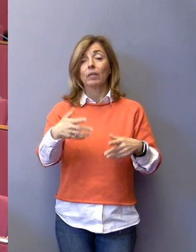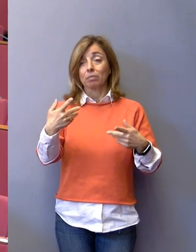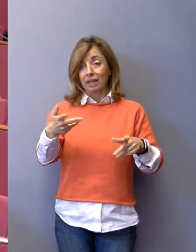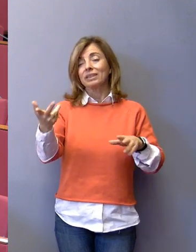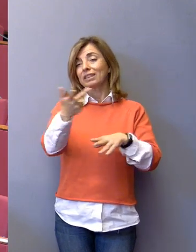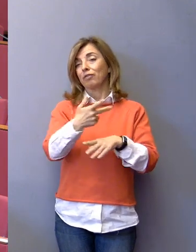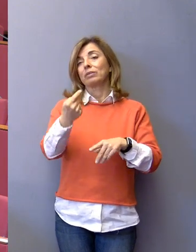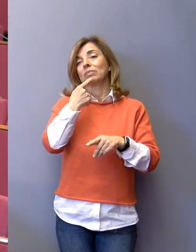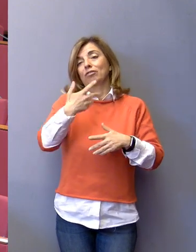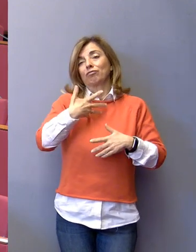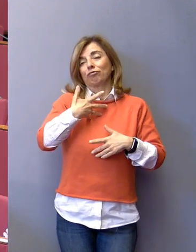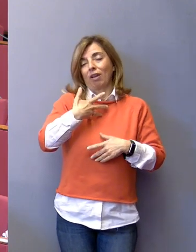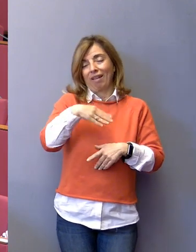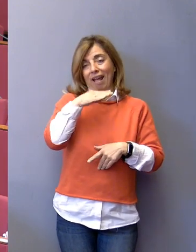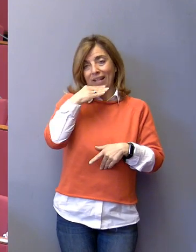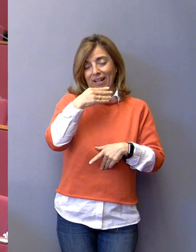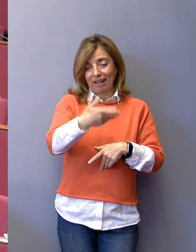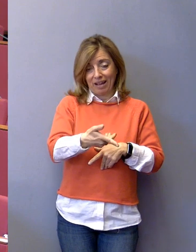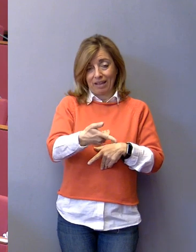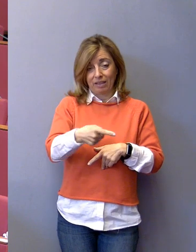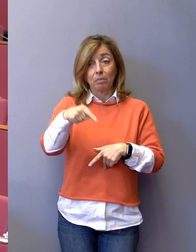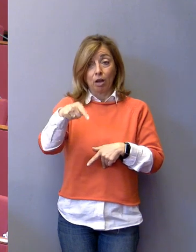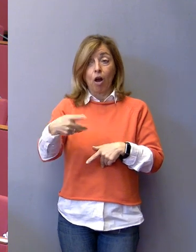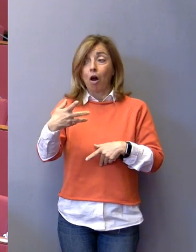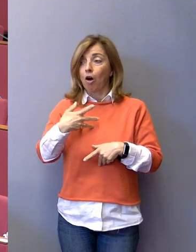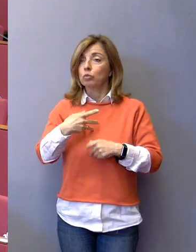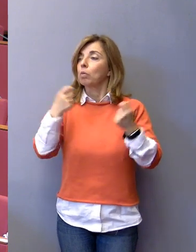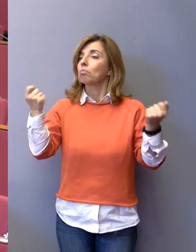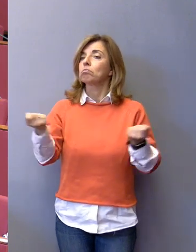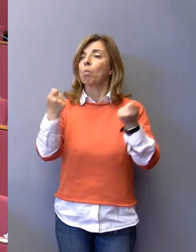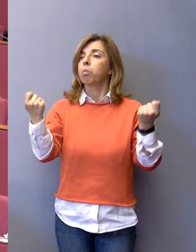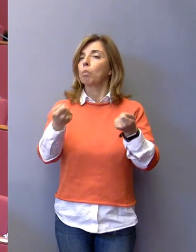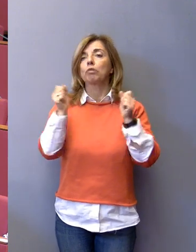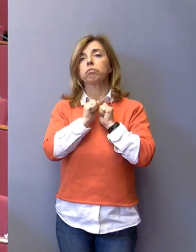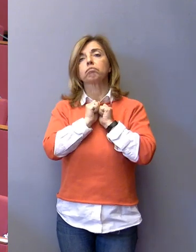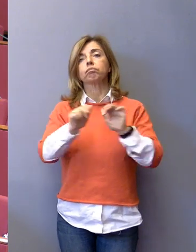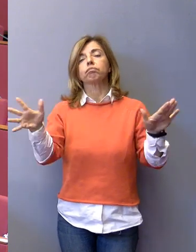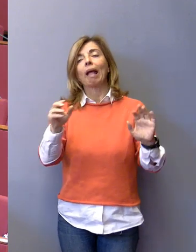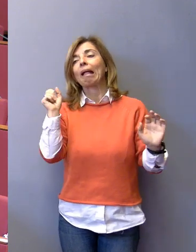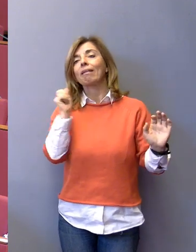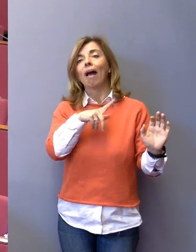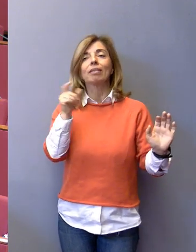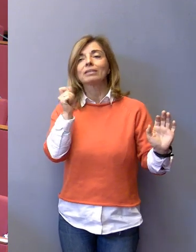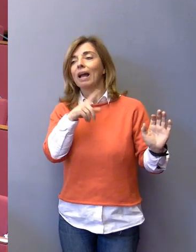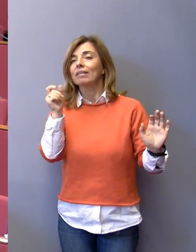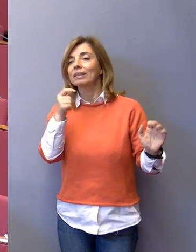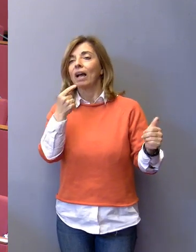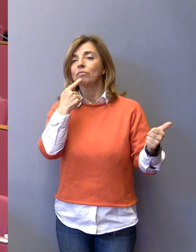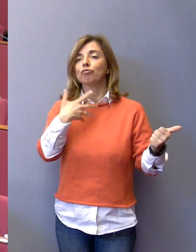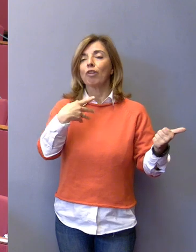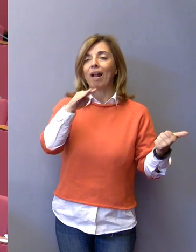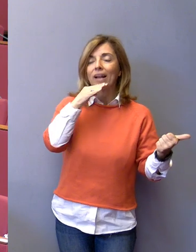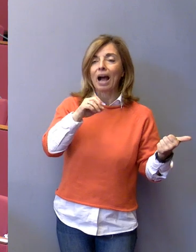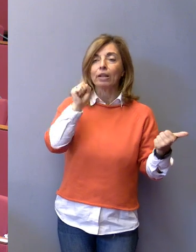padroni dei cani visto che oggi avete fatto Grande pubblicità di tutte gratuità per chi ha il cane può